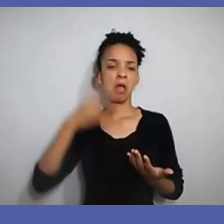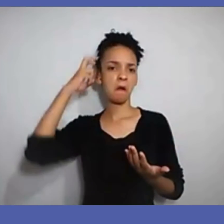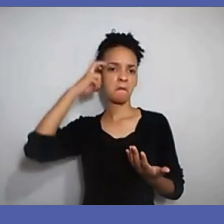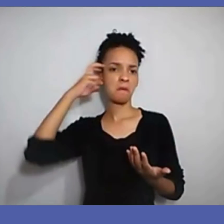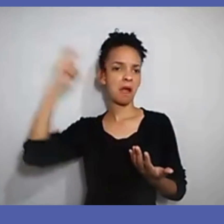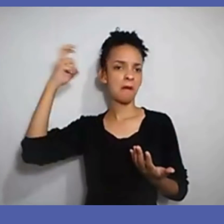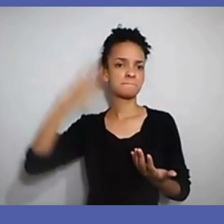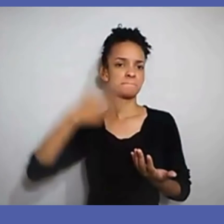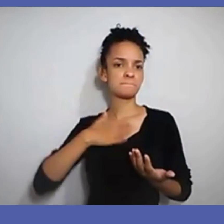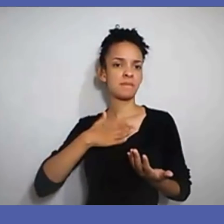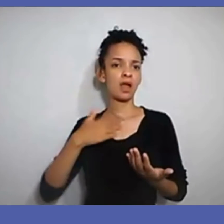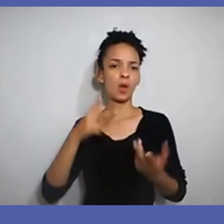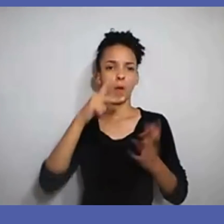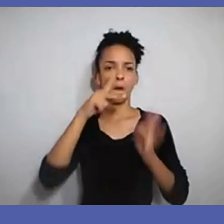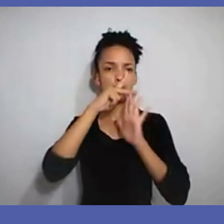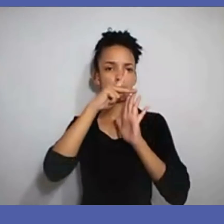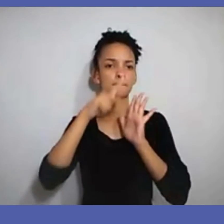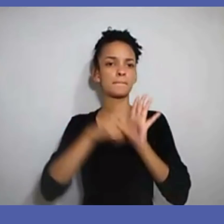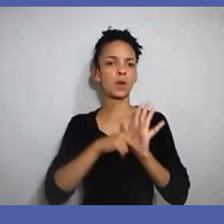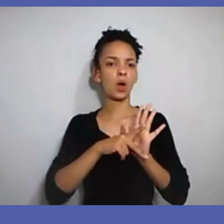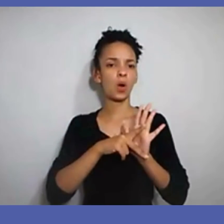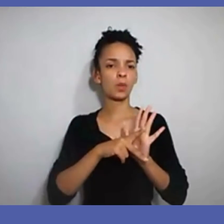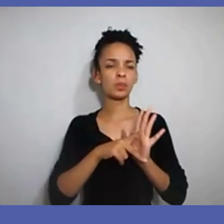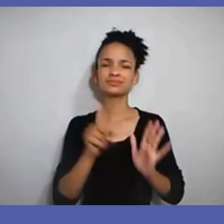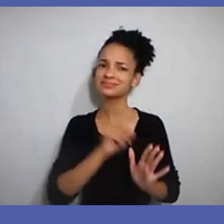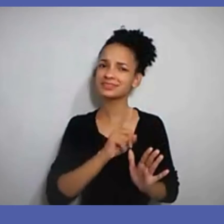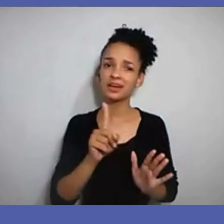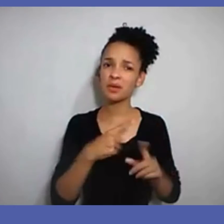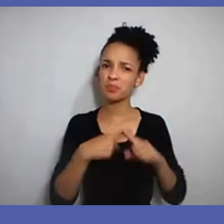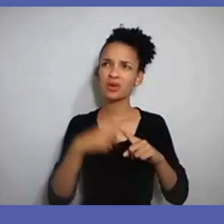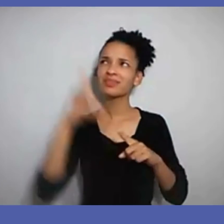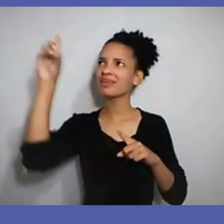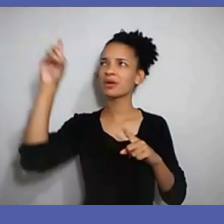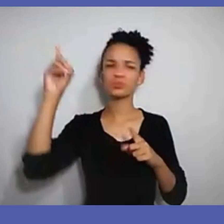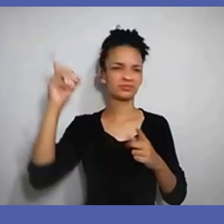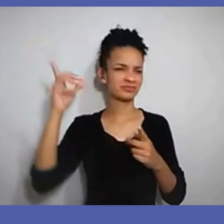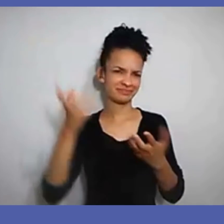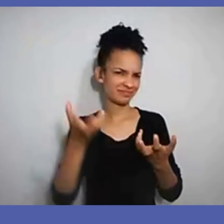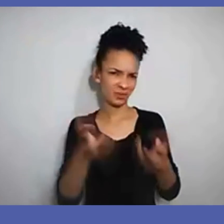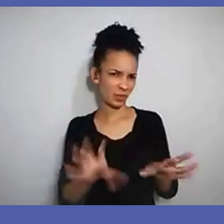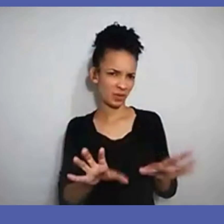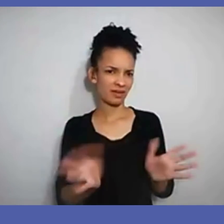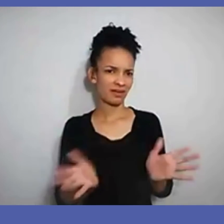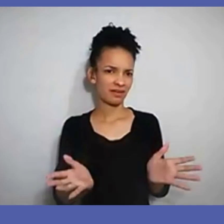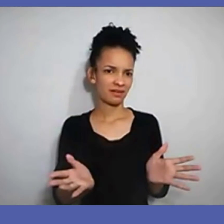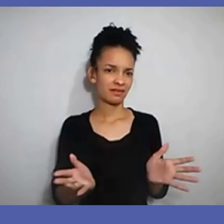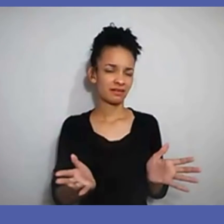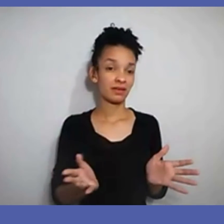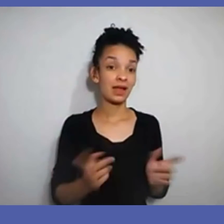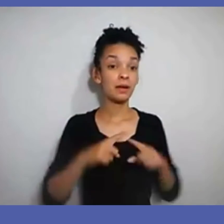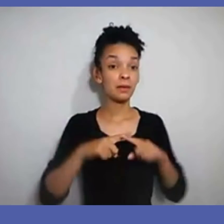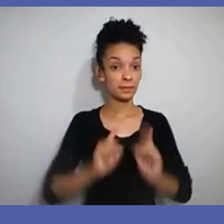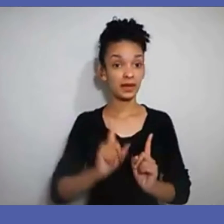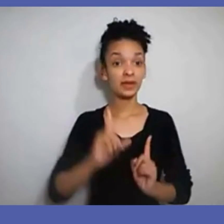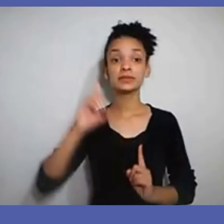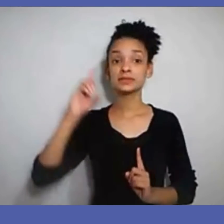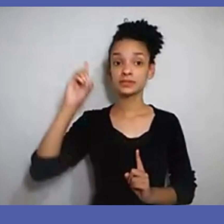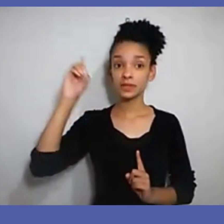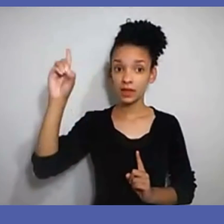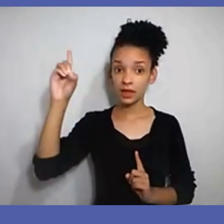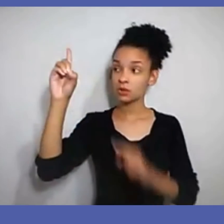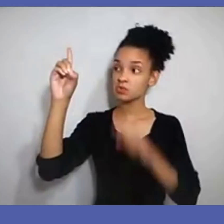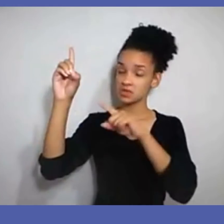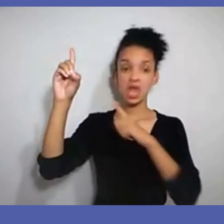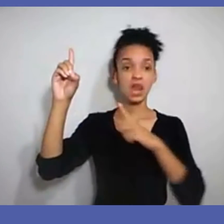porque Deus não precisa esse tipo de ajuda, né? Então, Deus, na verdade, Ele tem toda a capacidade, Ele tem